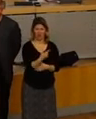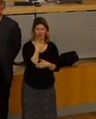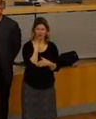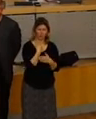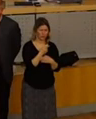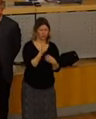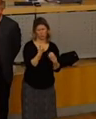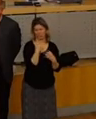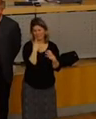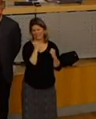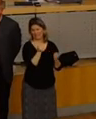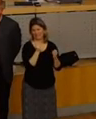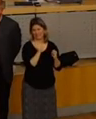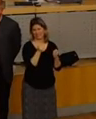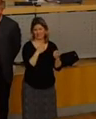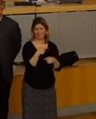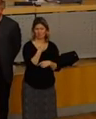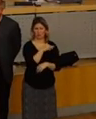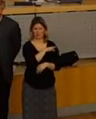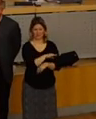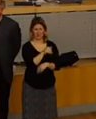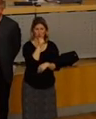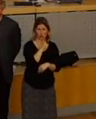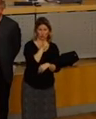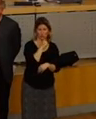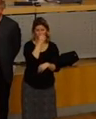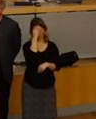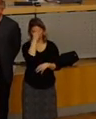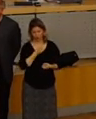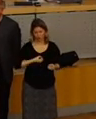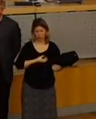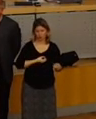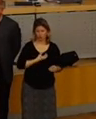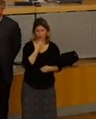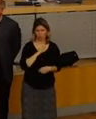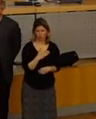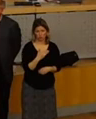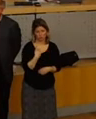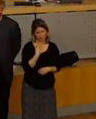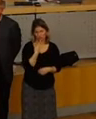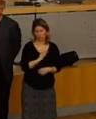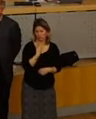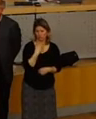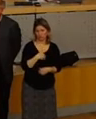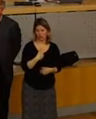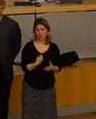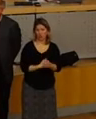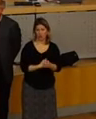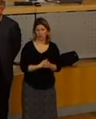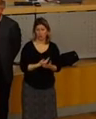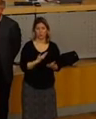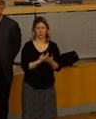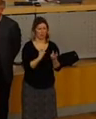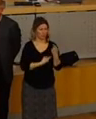engagement versucht wird den kindern und jugendlichen entsprechend bildung zu vermitteln branchen beeindruckend und wenn man dann hört welche